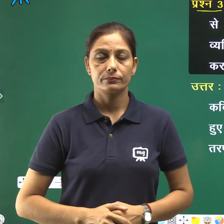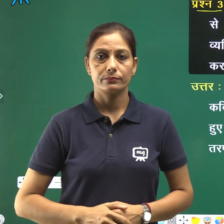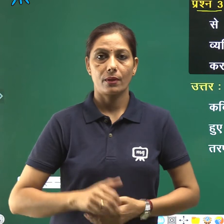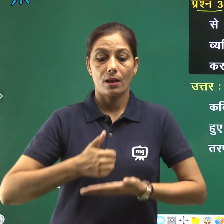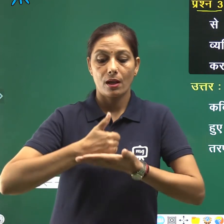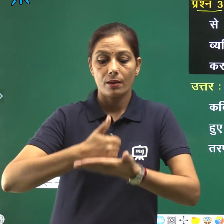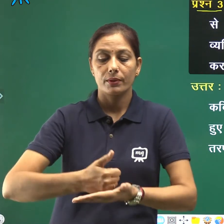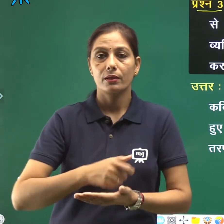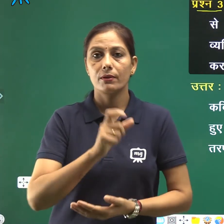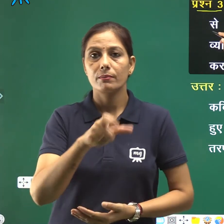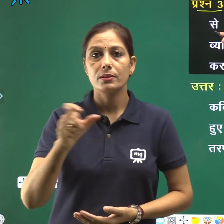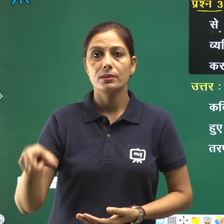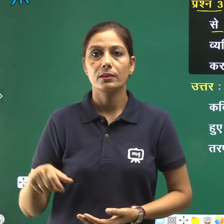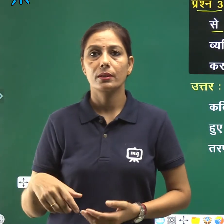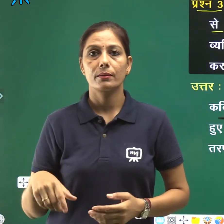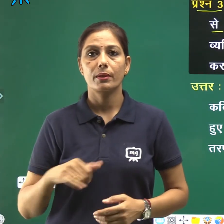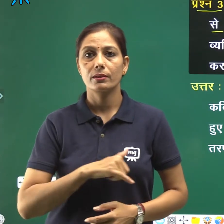संगतकार के माध्यम से